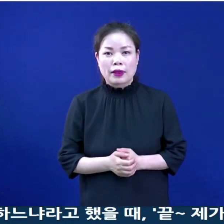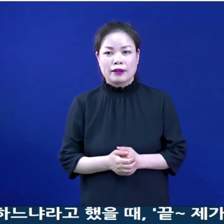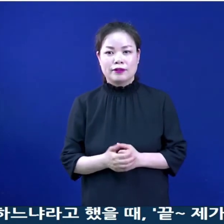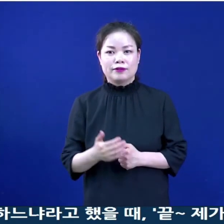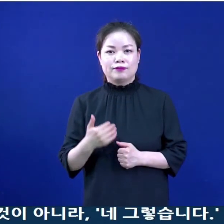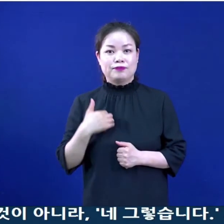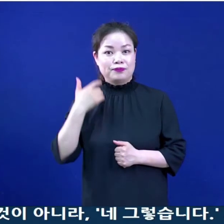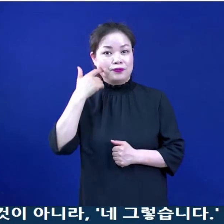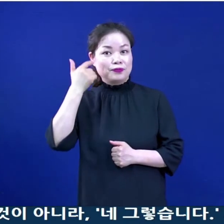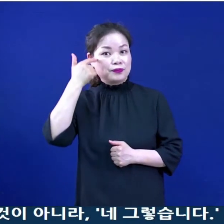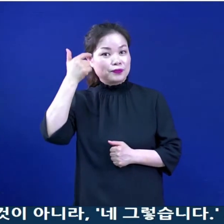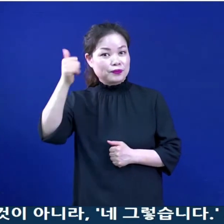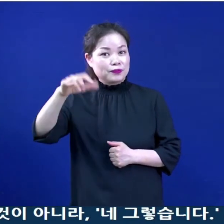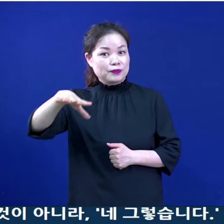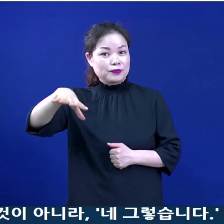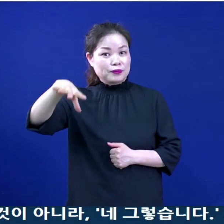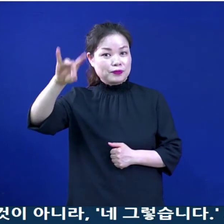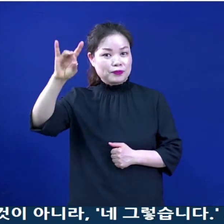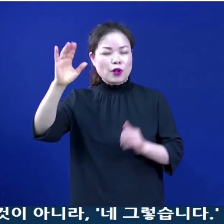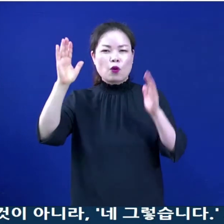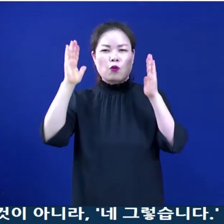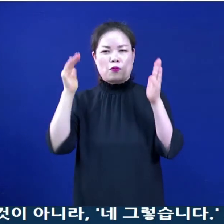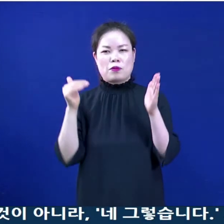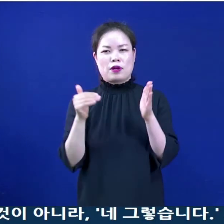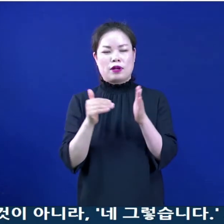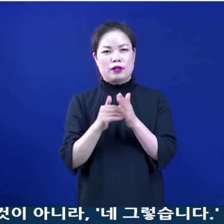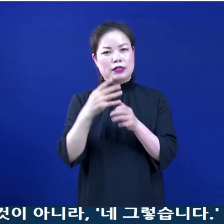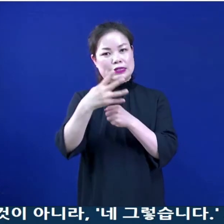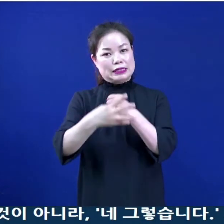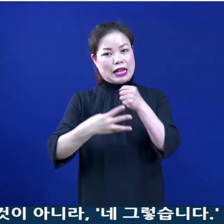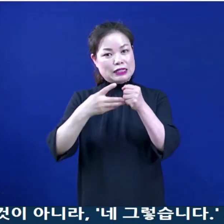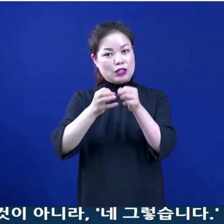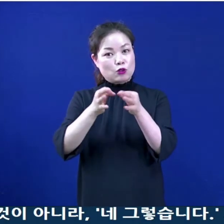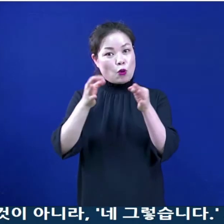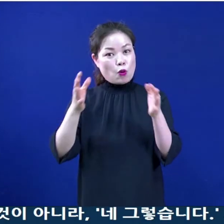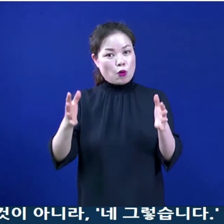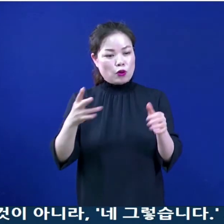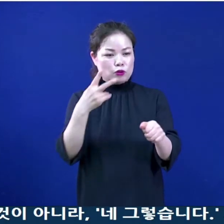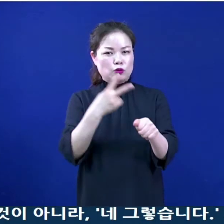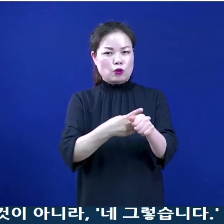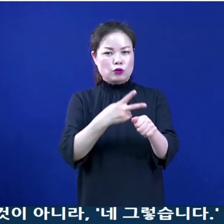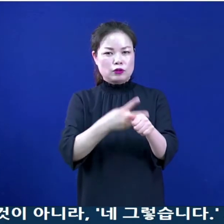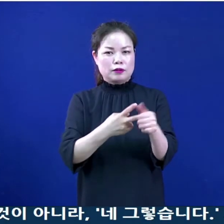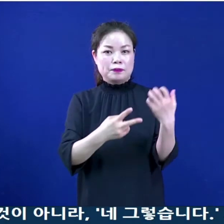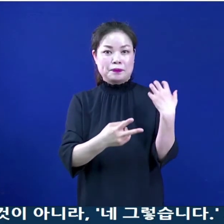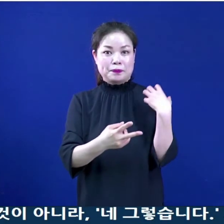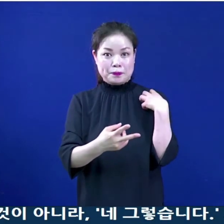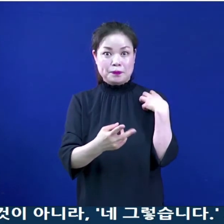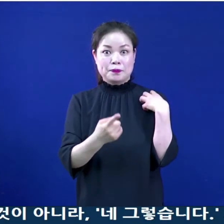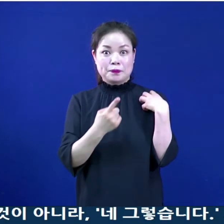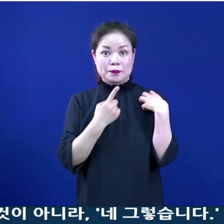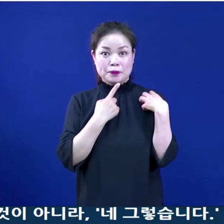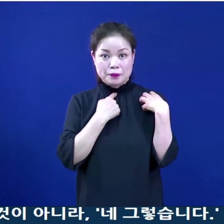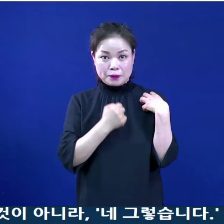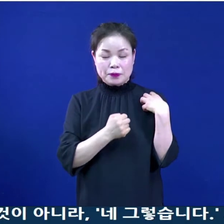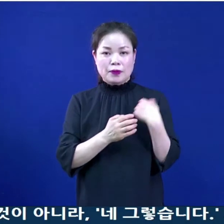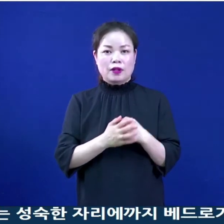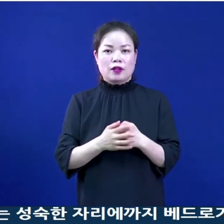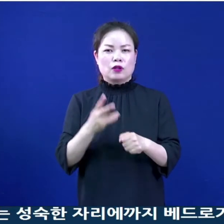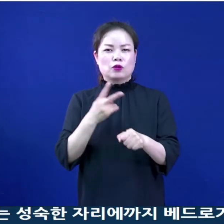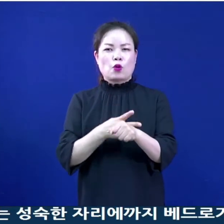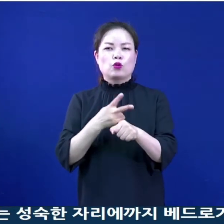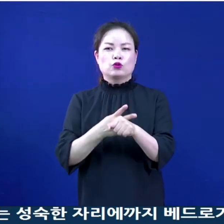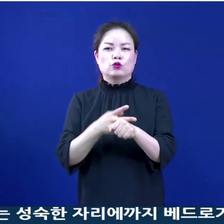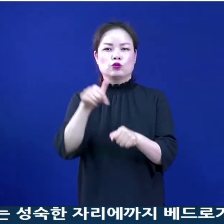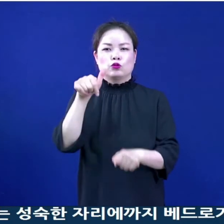제가 처음 이 공부를 마치고 한 4년 동안 교수로만 전임 사역을 했었습니다. 이제 교수 사역을